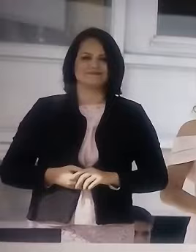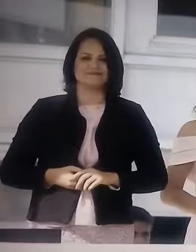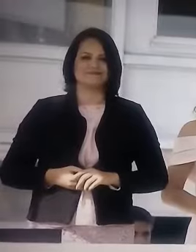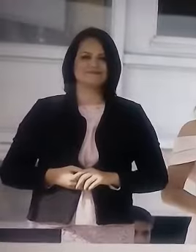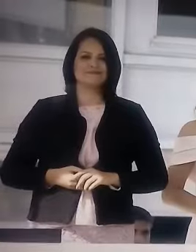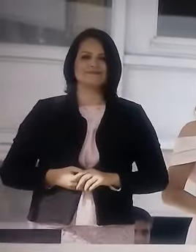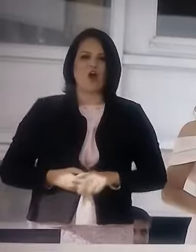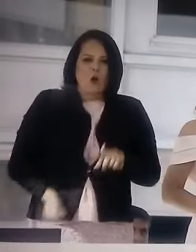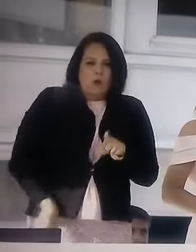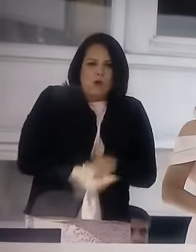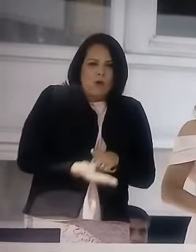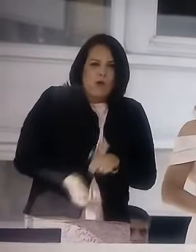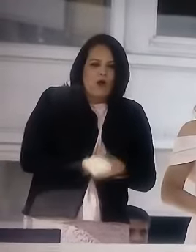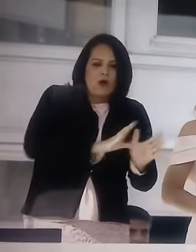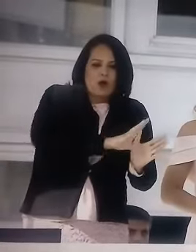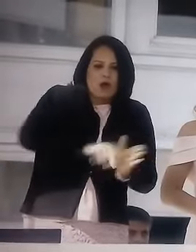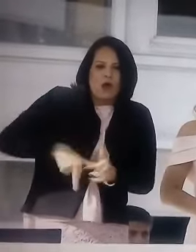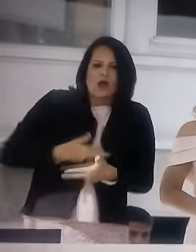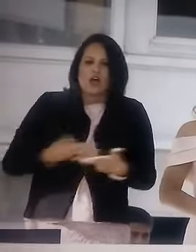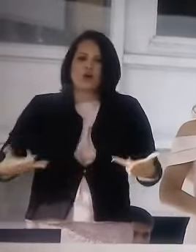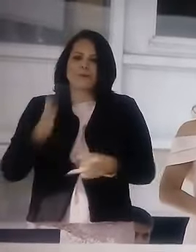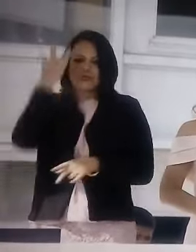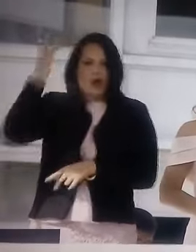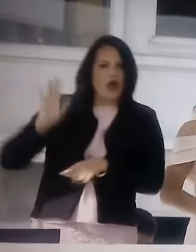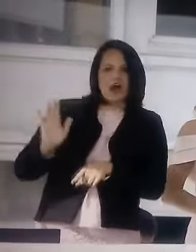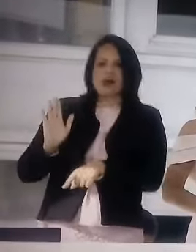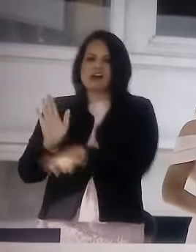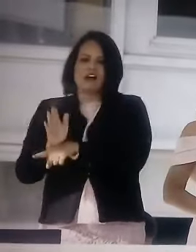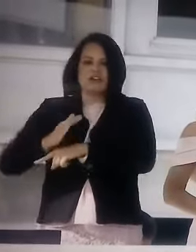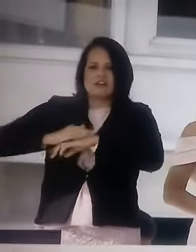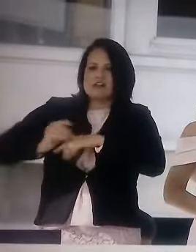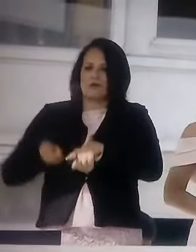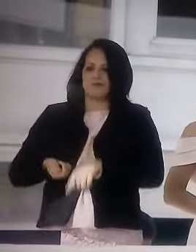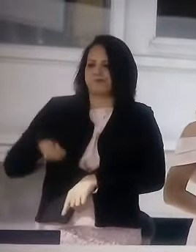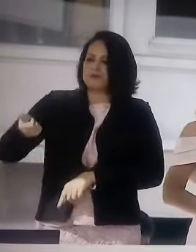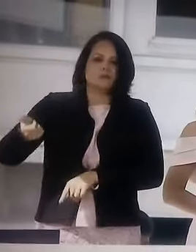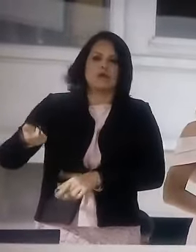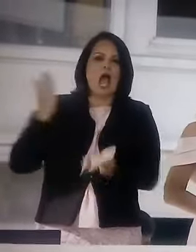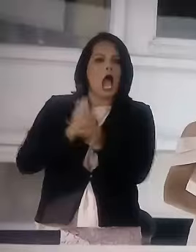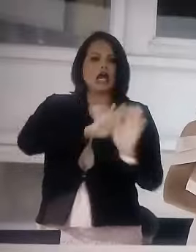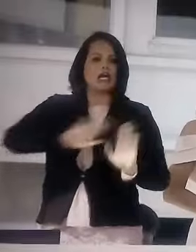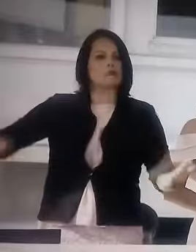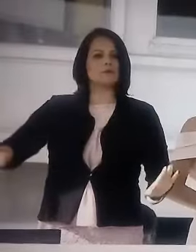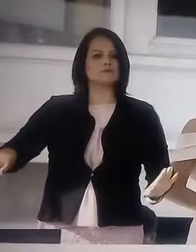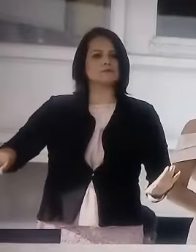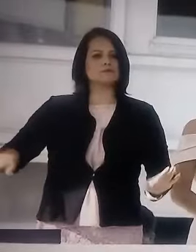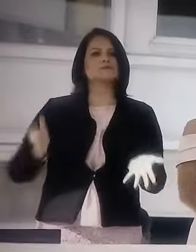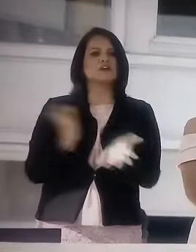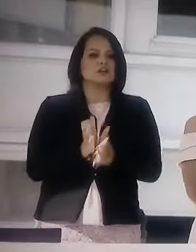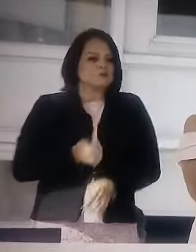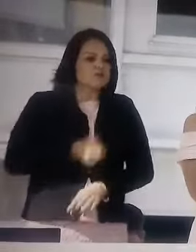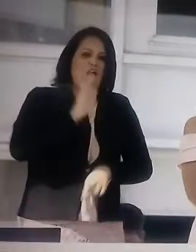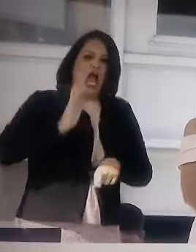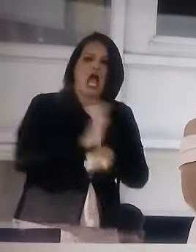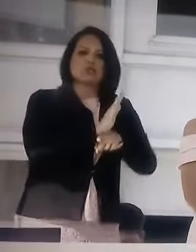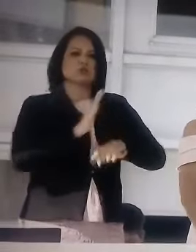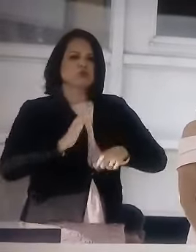A corrupção, os privilégios e as vantagens precisam acabar. Os